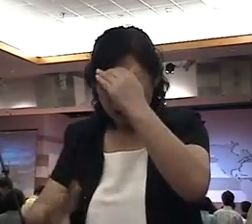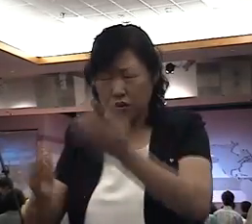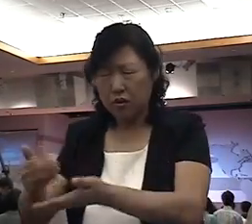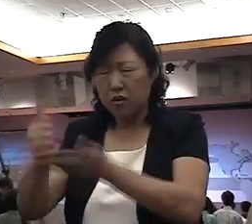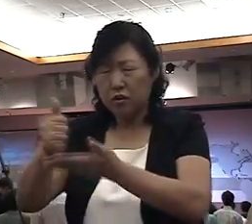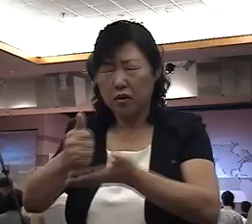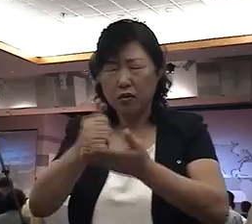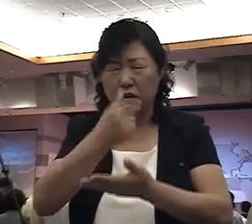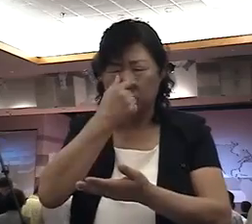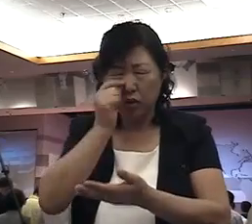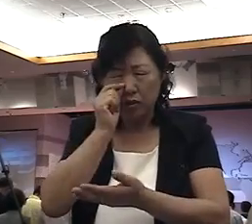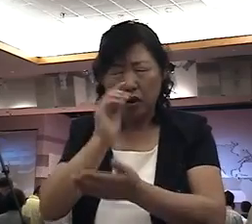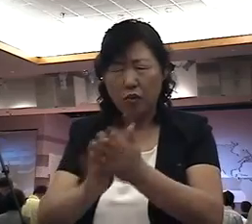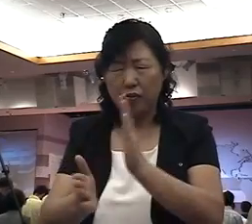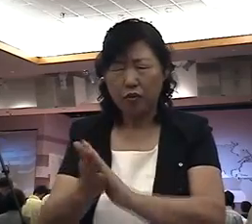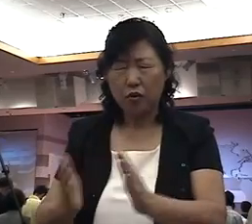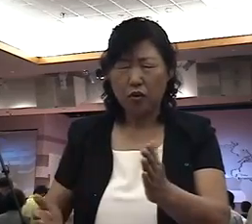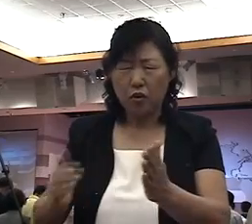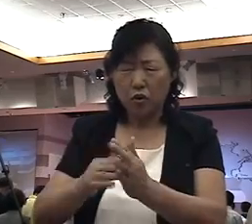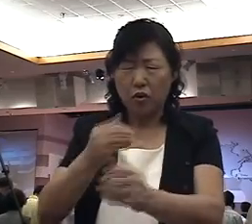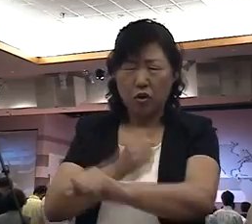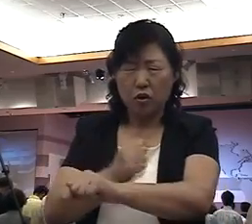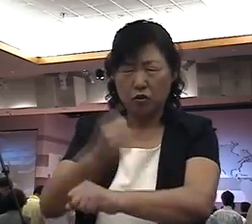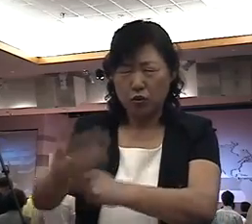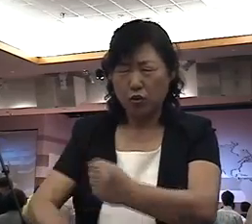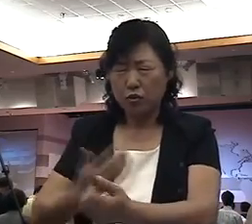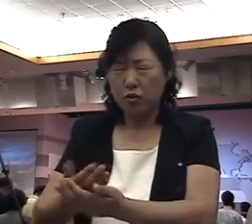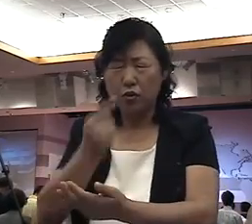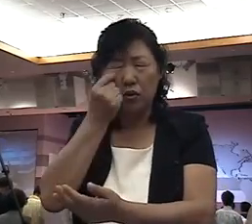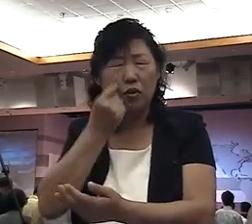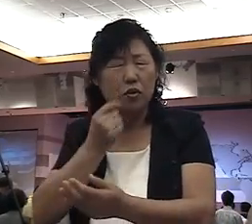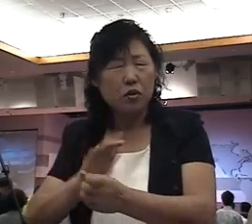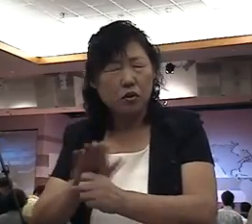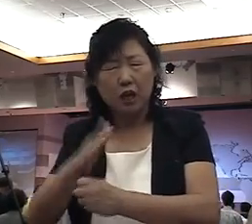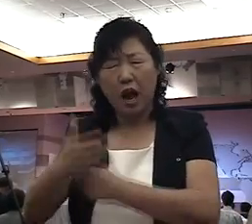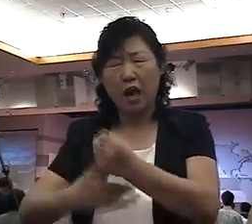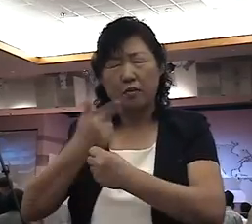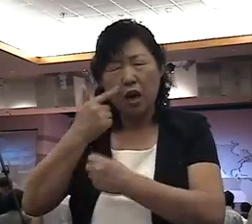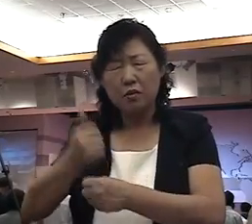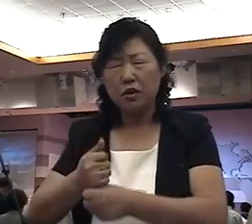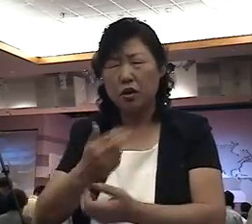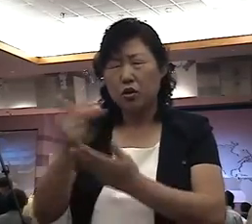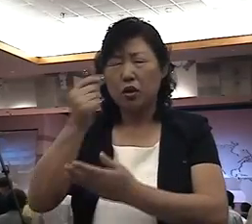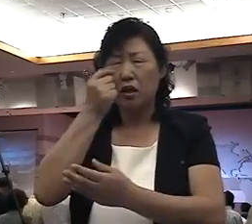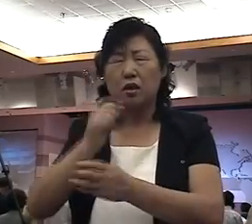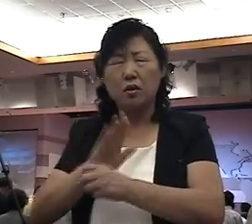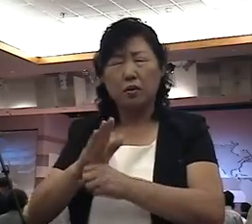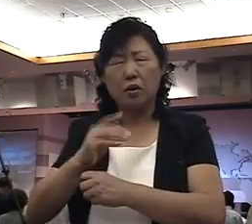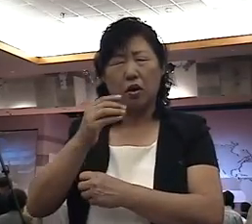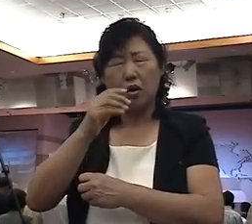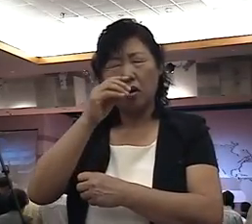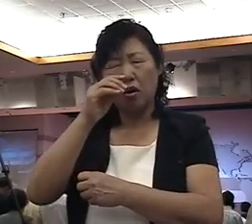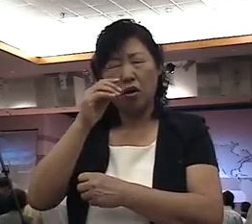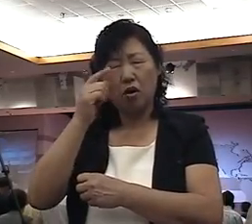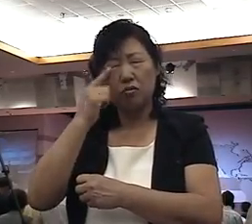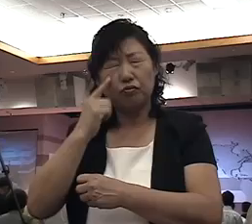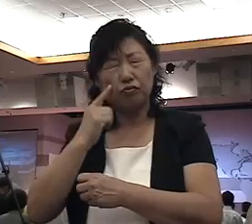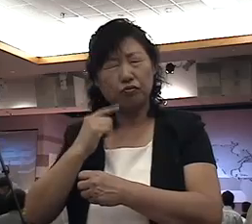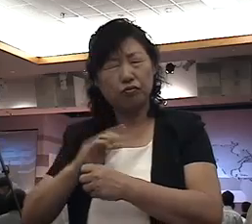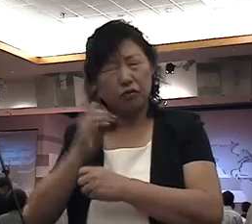없도록 하여 주옵소서. 자비로우신 하나님 아버지, 이 시간 주의 자비와 긍휼을 구하나이다. 탈레반 무장 세력들에